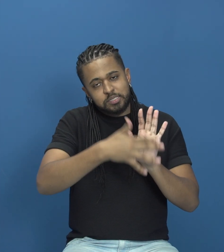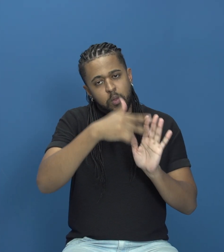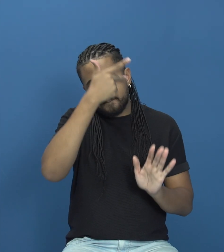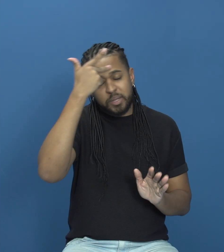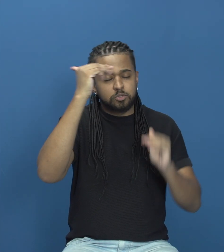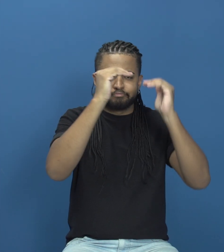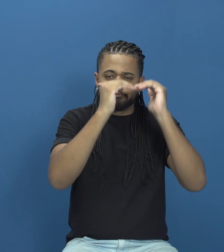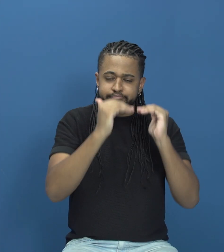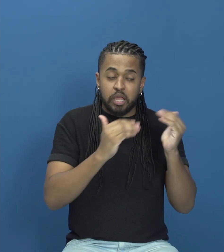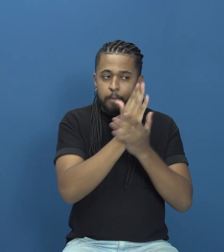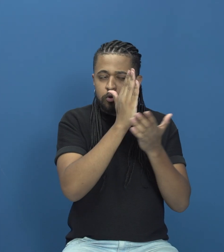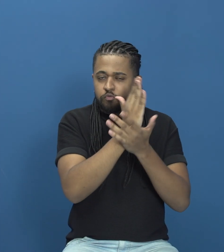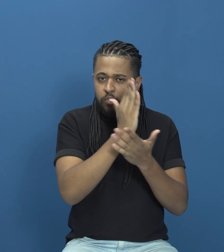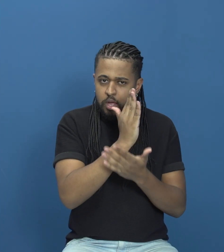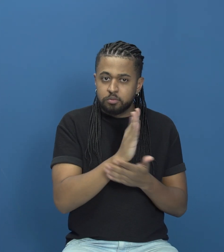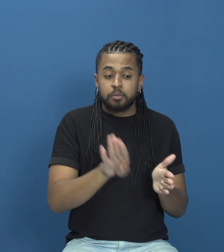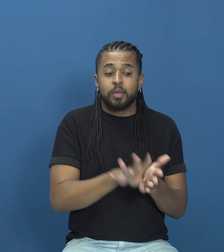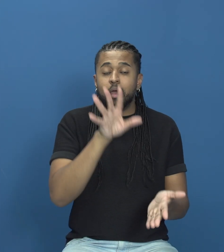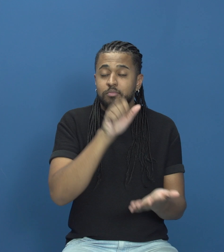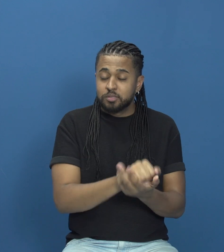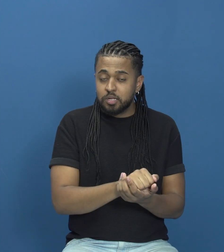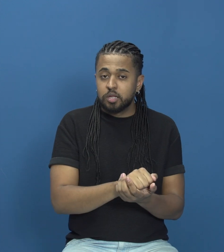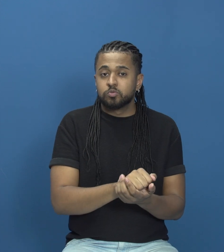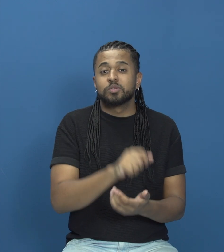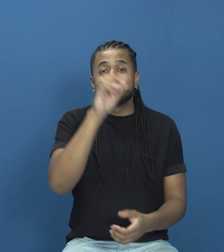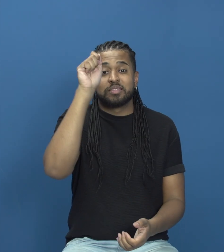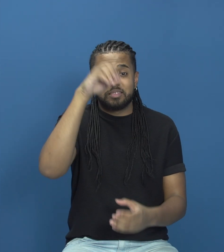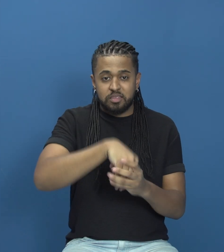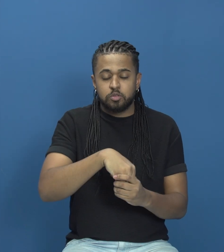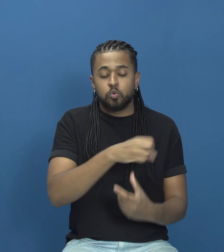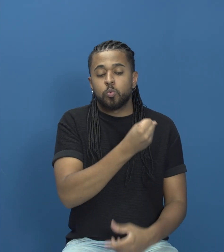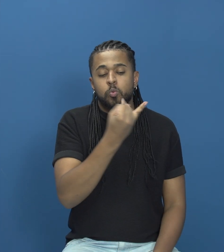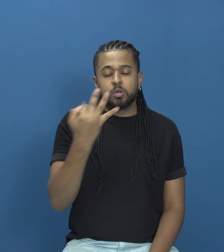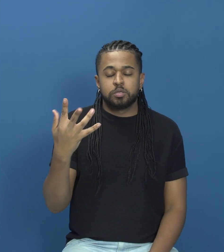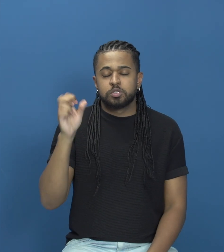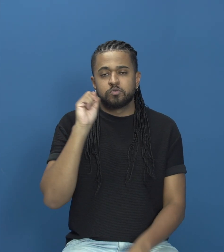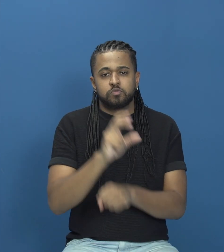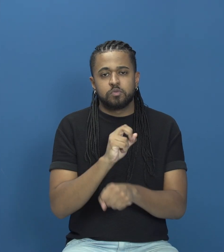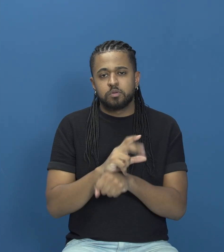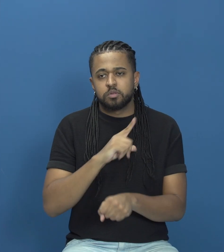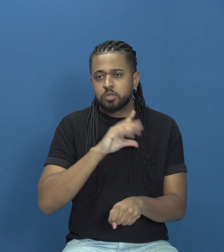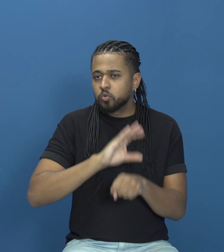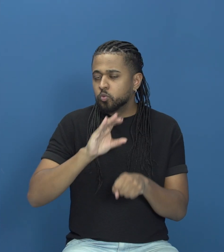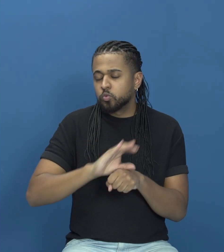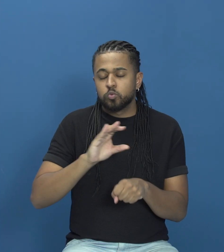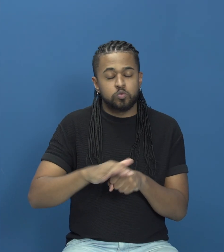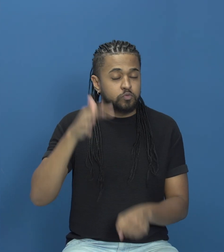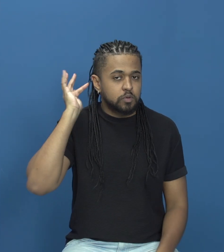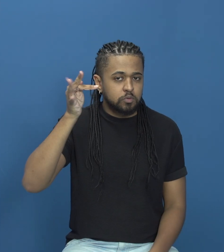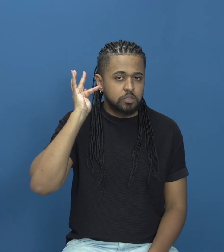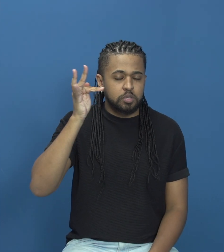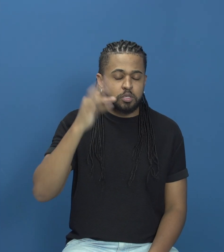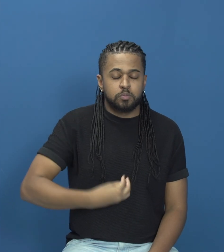candidatos, candidatas aprovados e cadastrados dentro do número de vagas ofertadas em cada curso de graduação